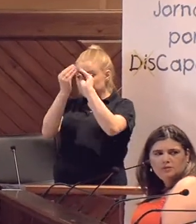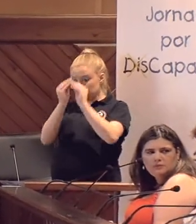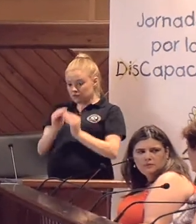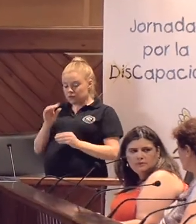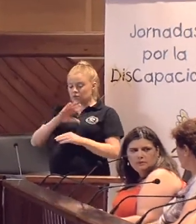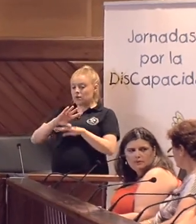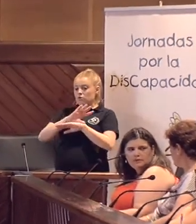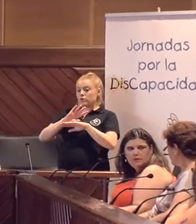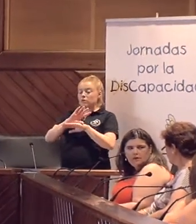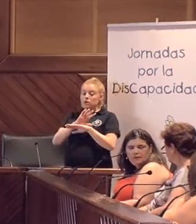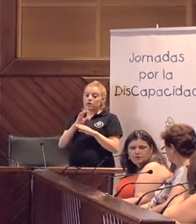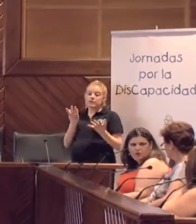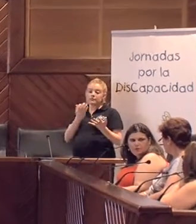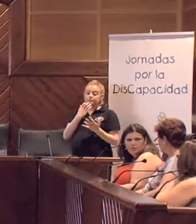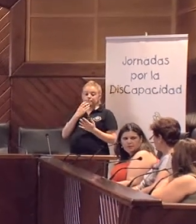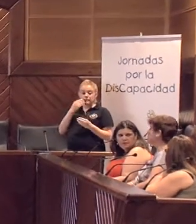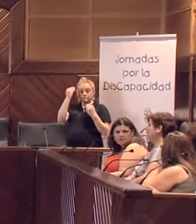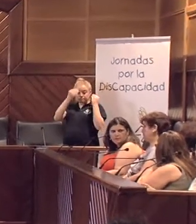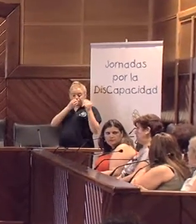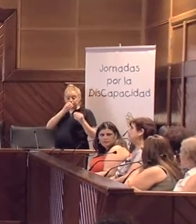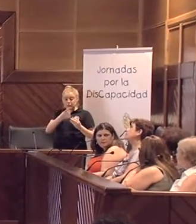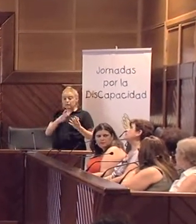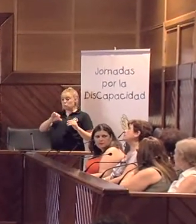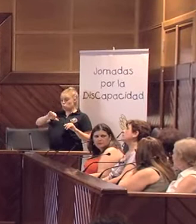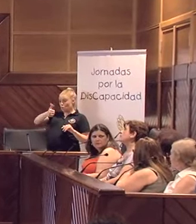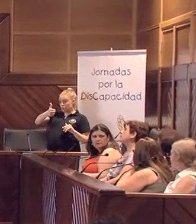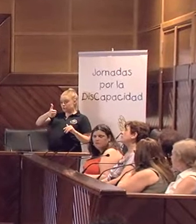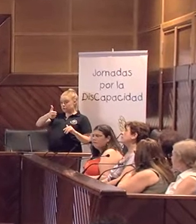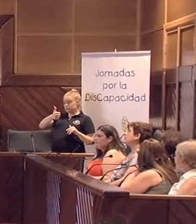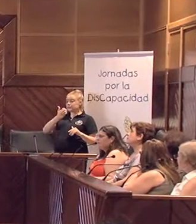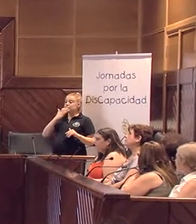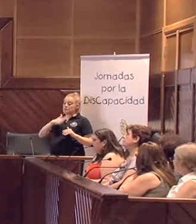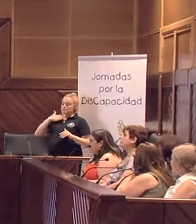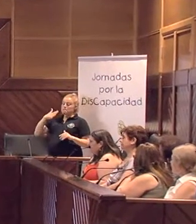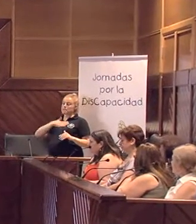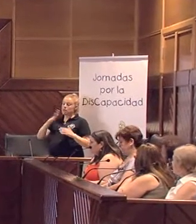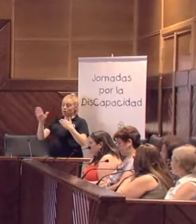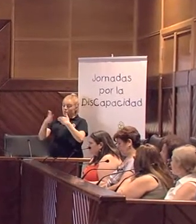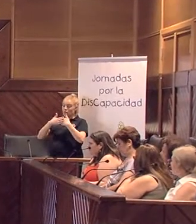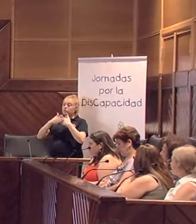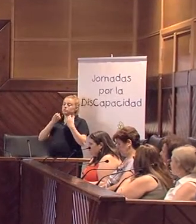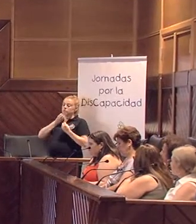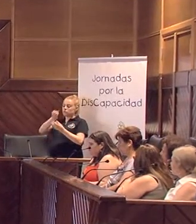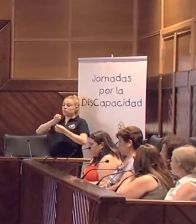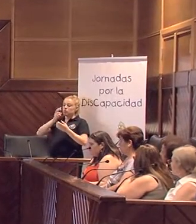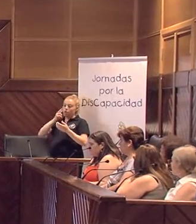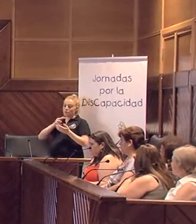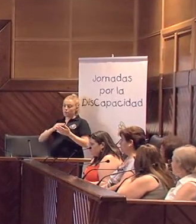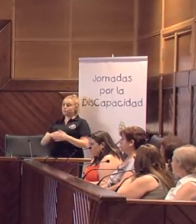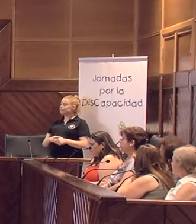Consejalía y si os parece bien, pues se aprobará y también se leerá mañana en el acto de clausura. Así que, otra vez, tenéis la palabra, quien